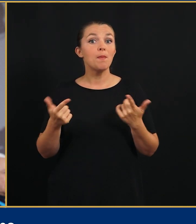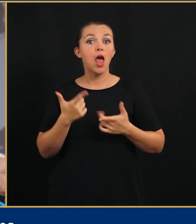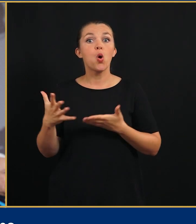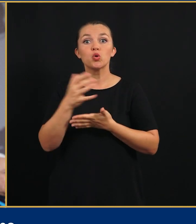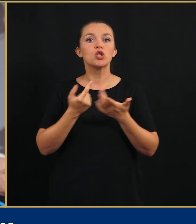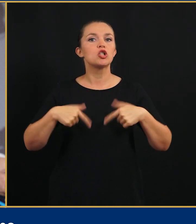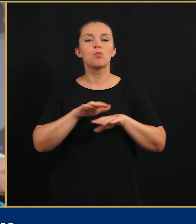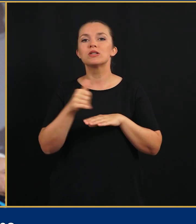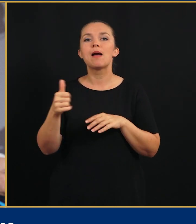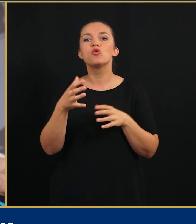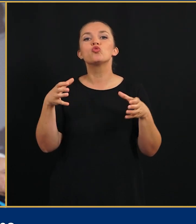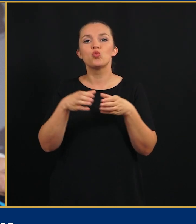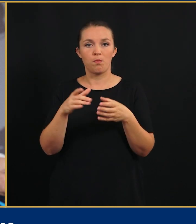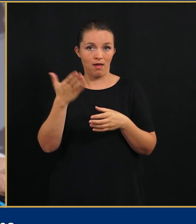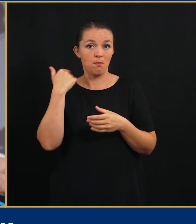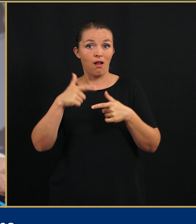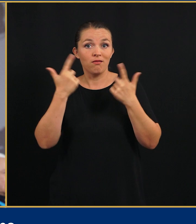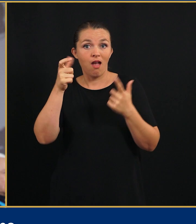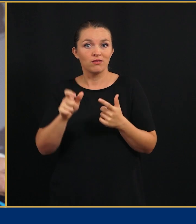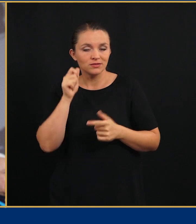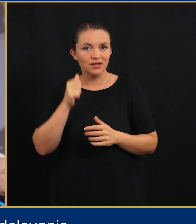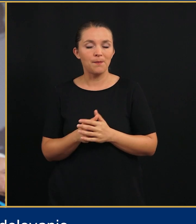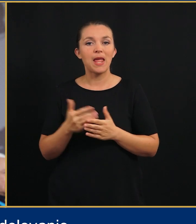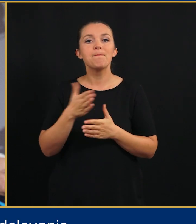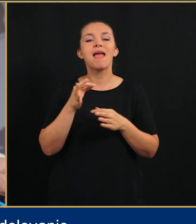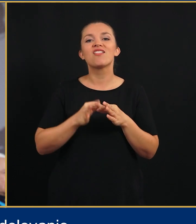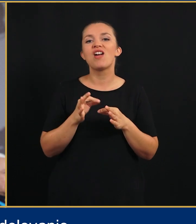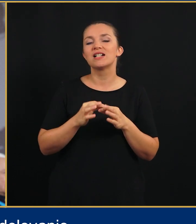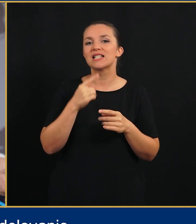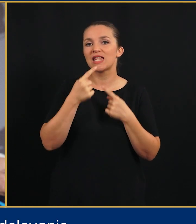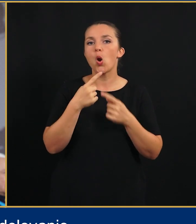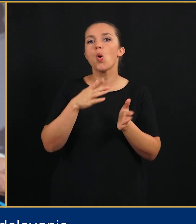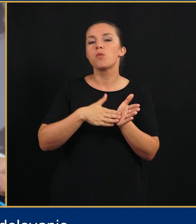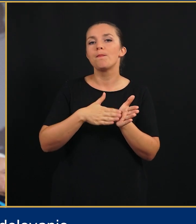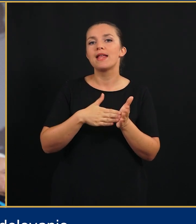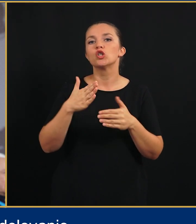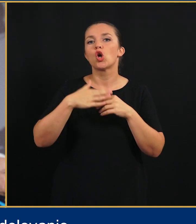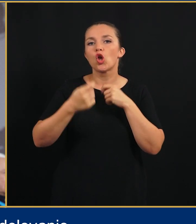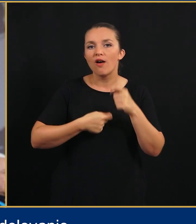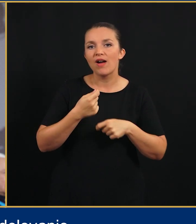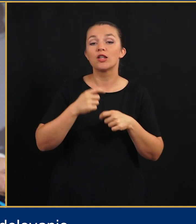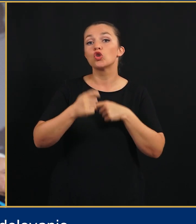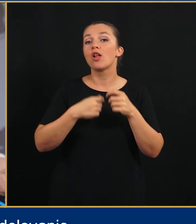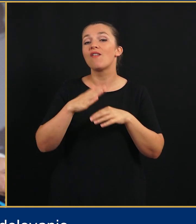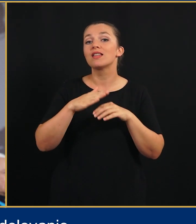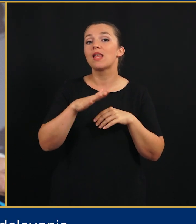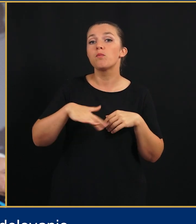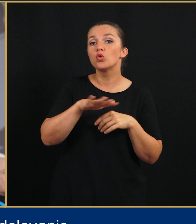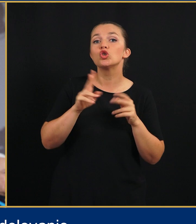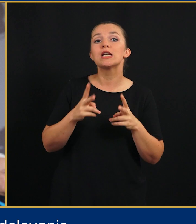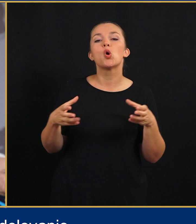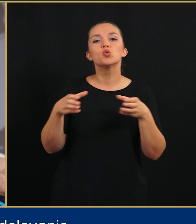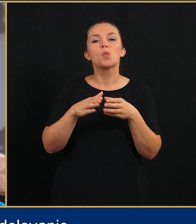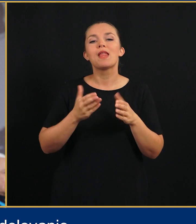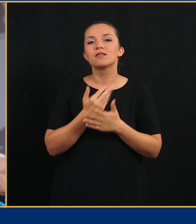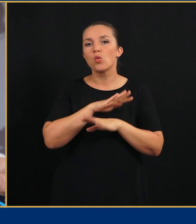lahko dosežemo samo skupaj, je bila jasna. Medverski dialog pomeni sodelovanje na področjih, ki so